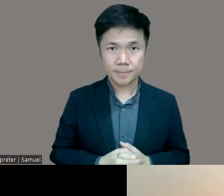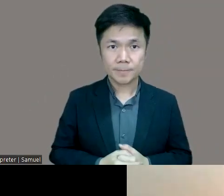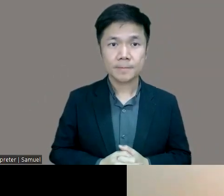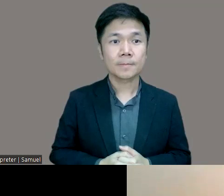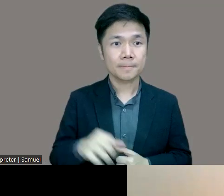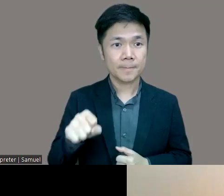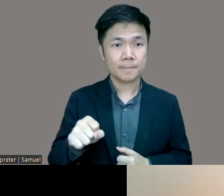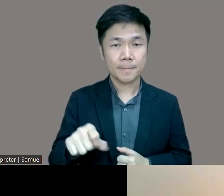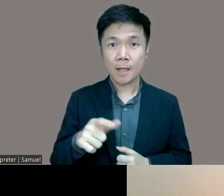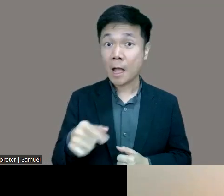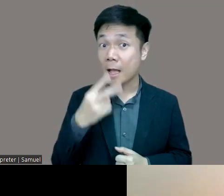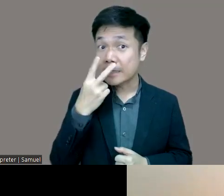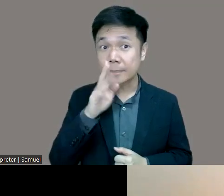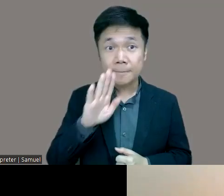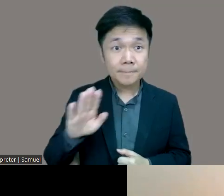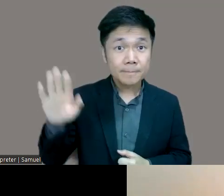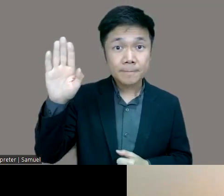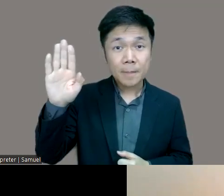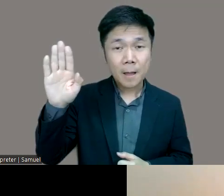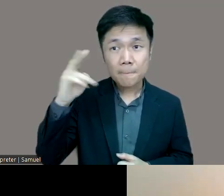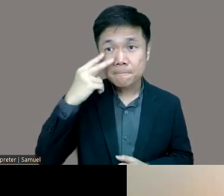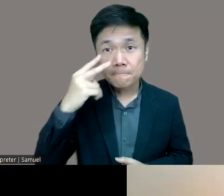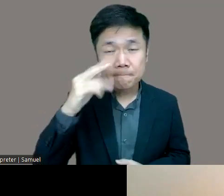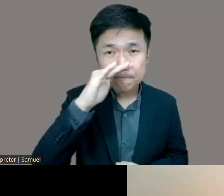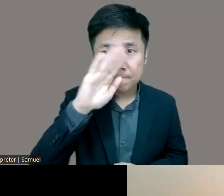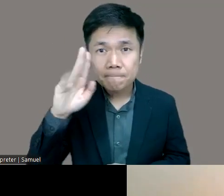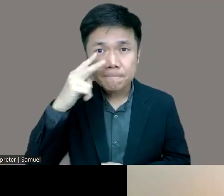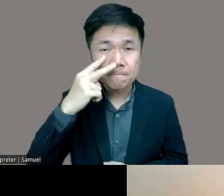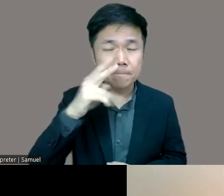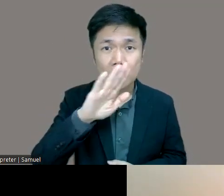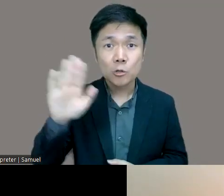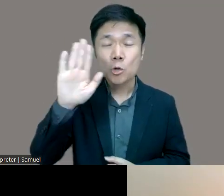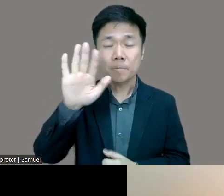captured well. And I see. Je vais reformuler pour vous